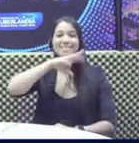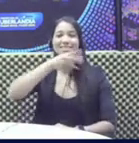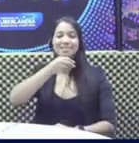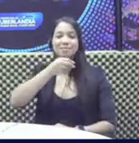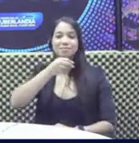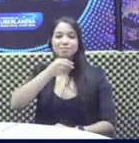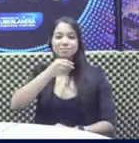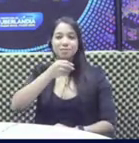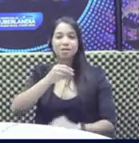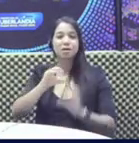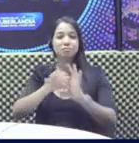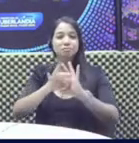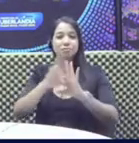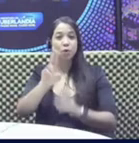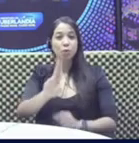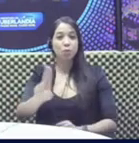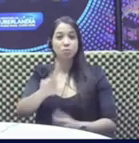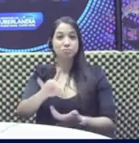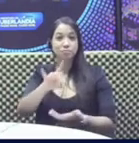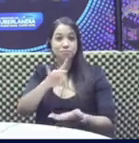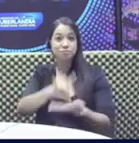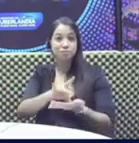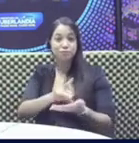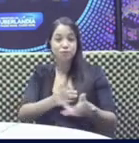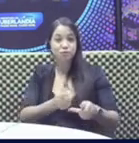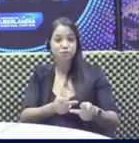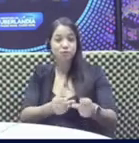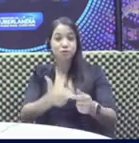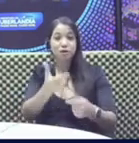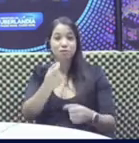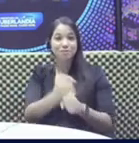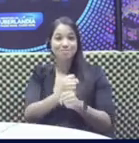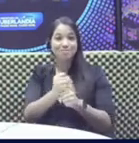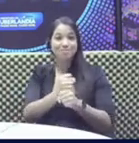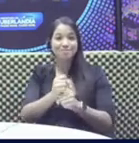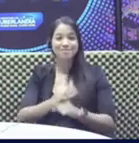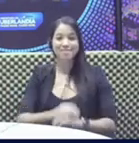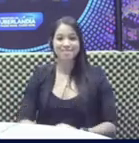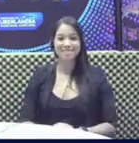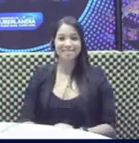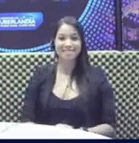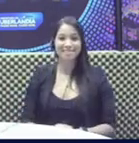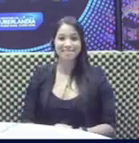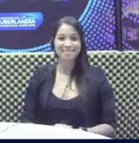O termo de concessão de direito real de uso vigorará por 20 anos.